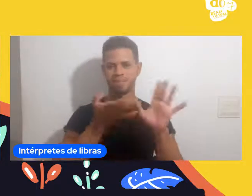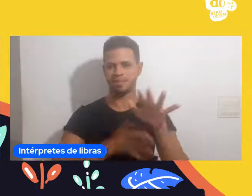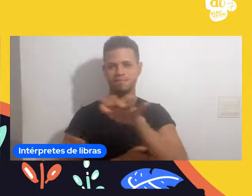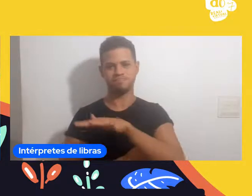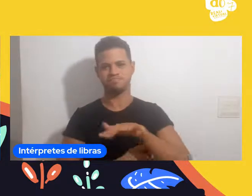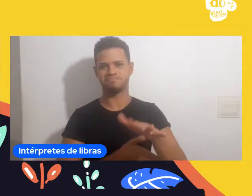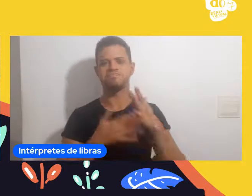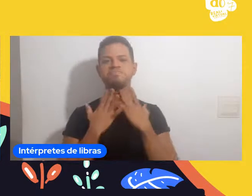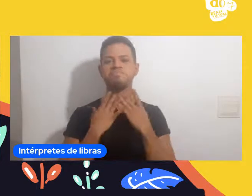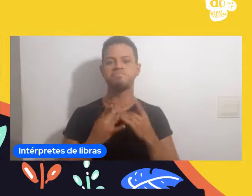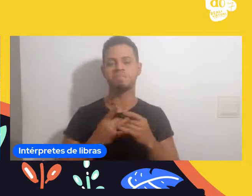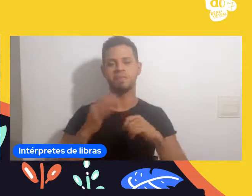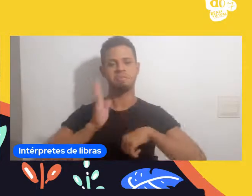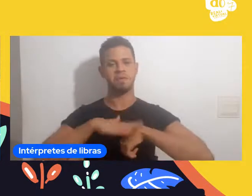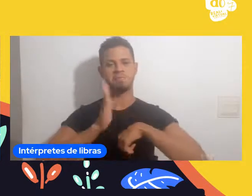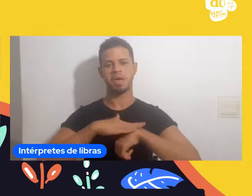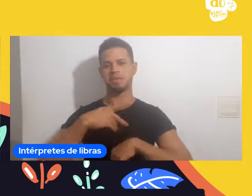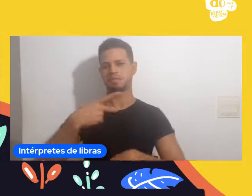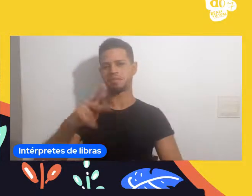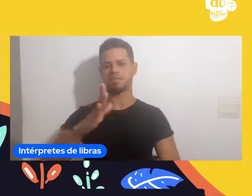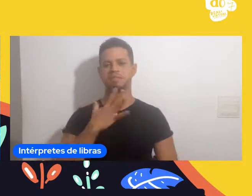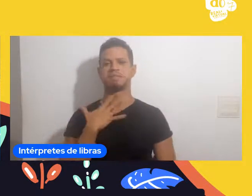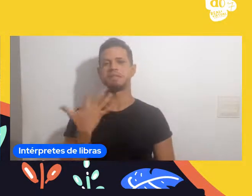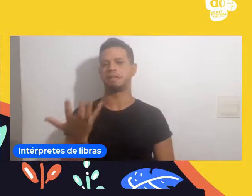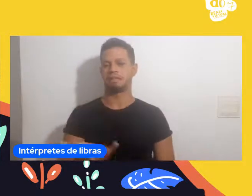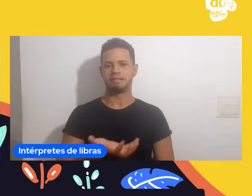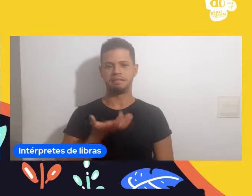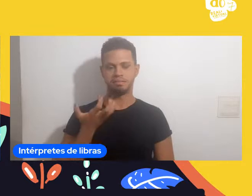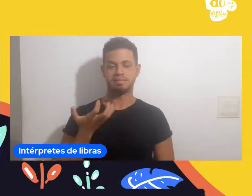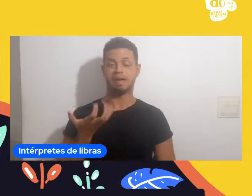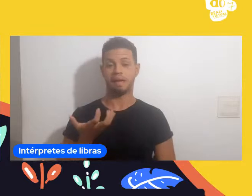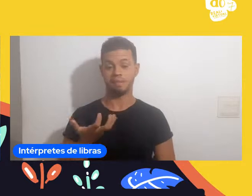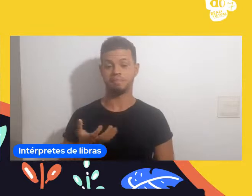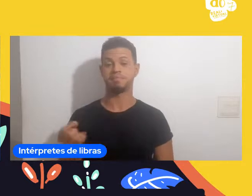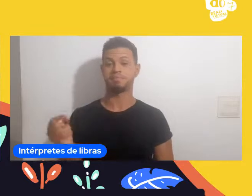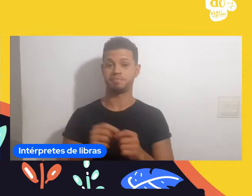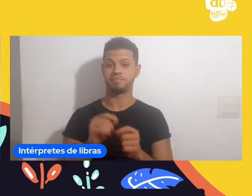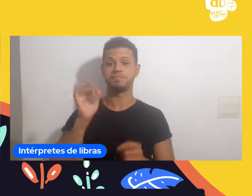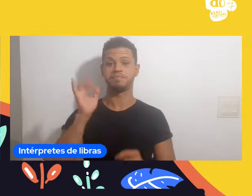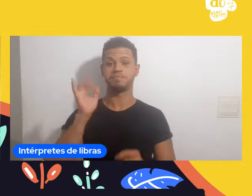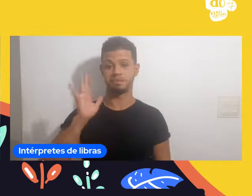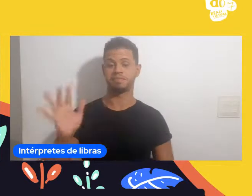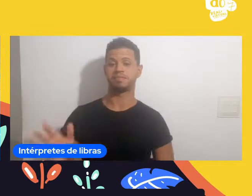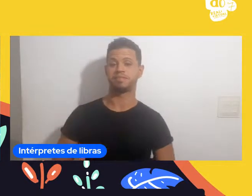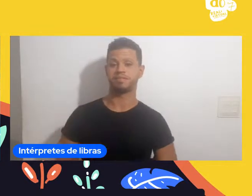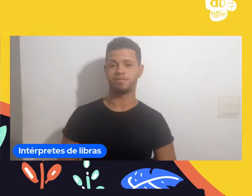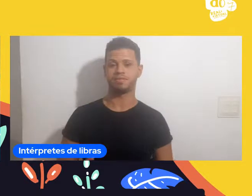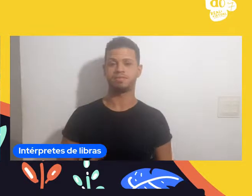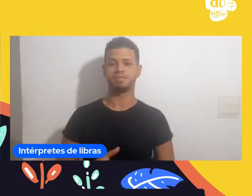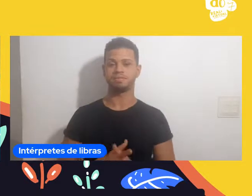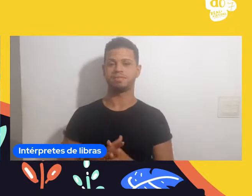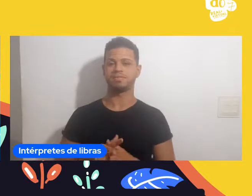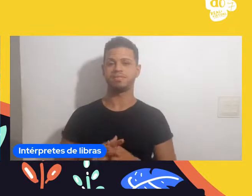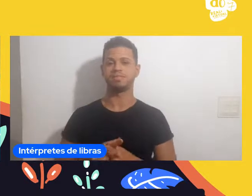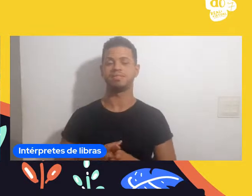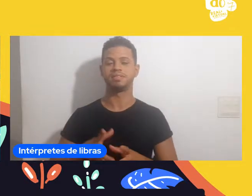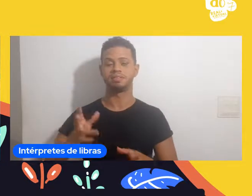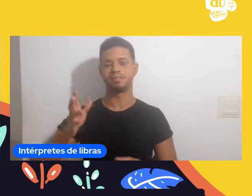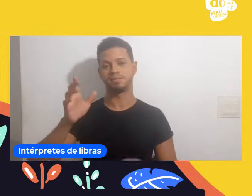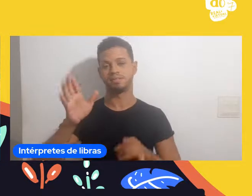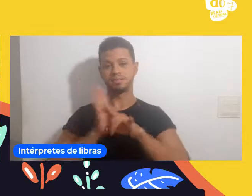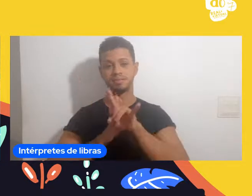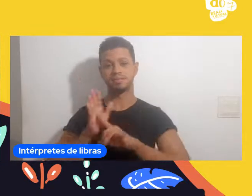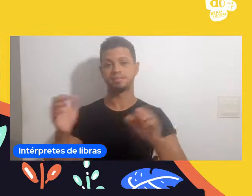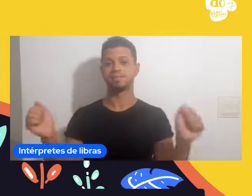hora que ela quiser. E me fez pensar muito, numa pesquisa junto à